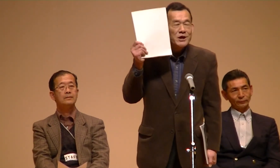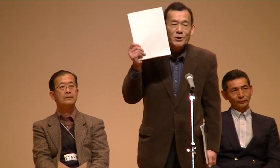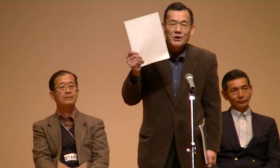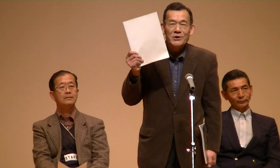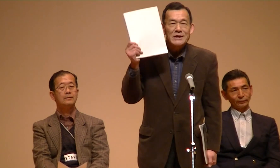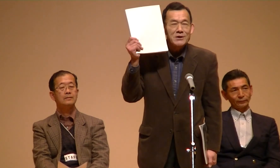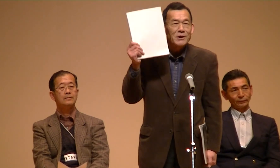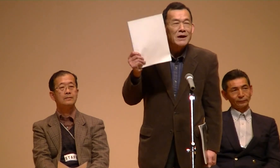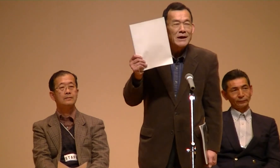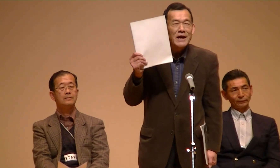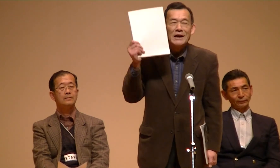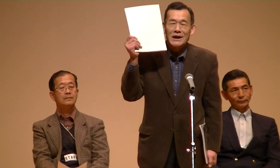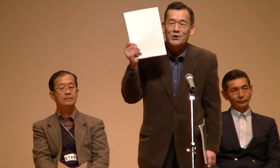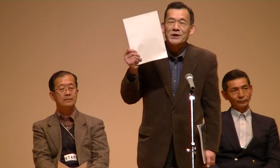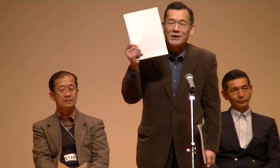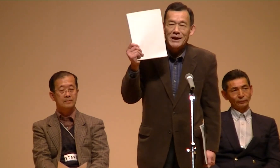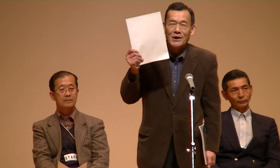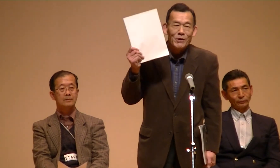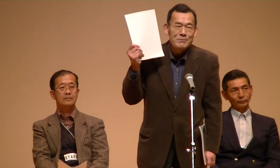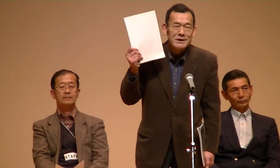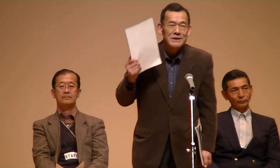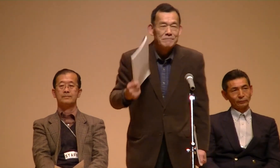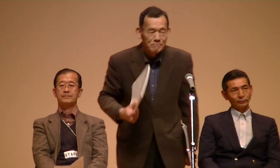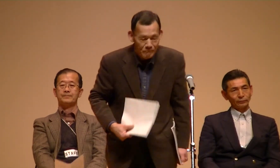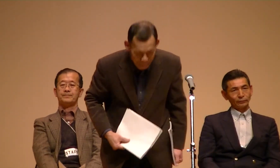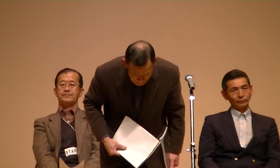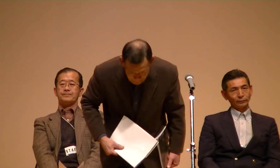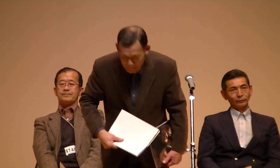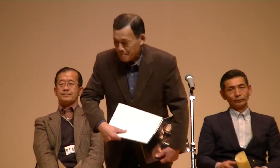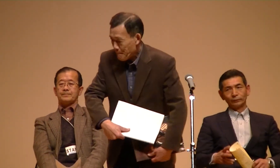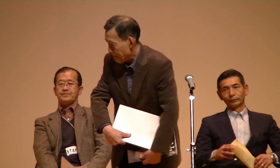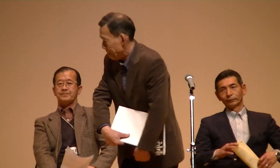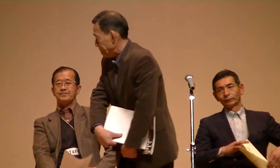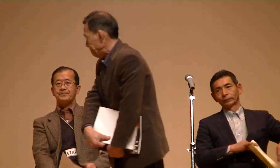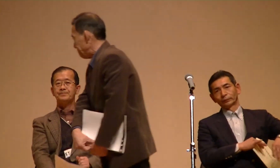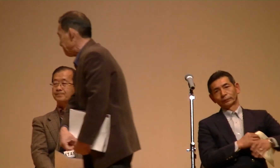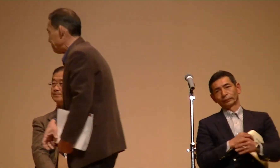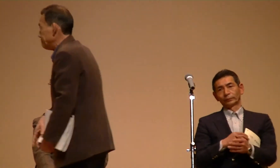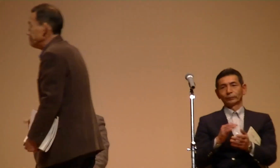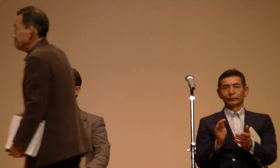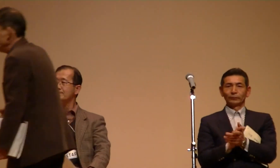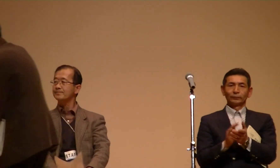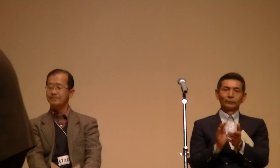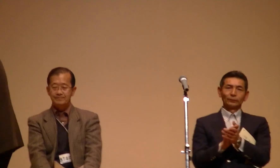ありません。一人一人がちゃんと考えて対応してください。終わります。